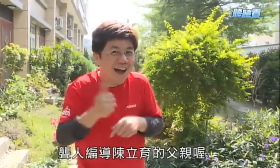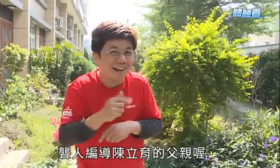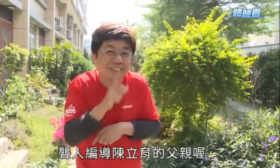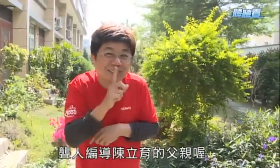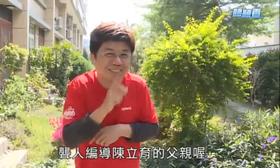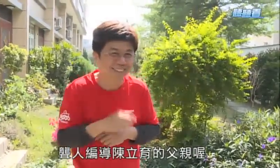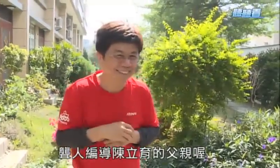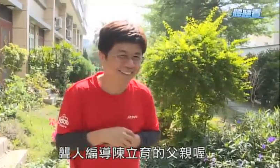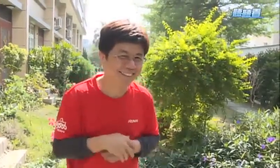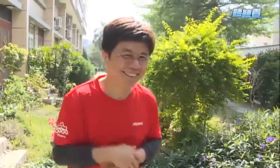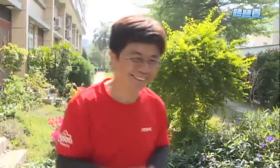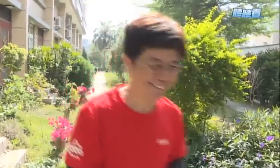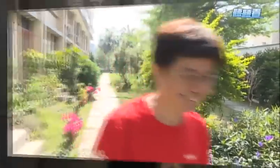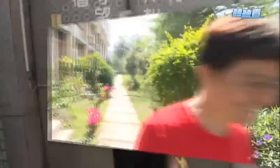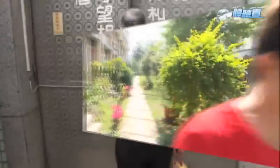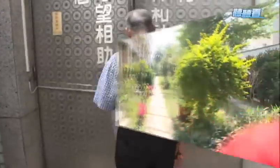父亲哦。